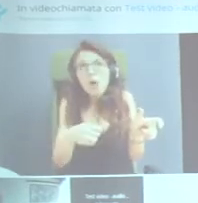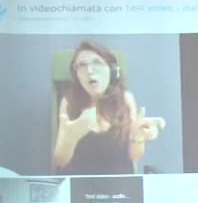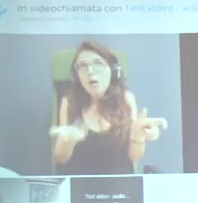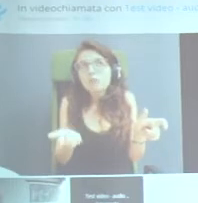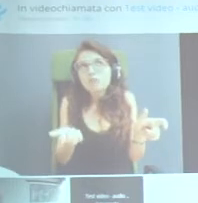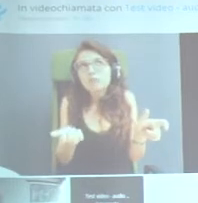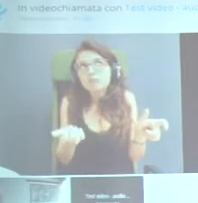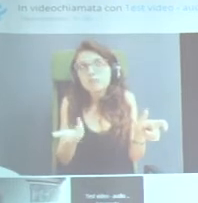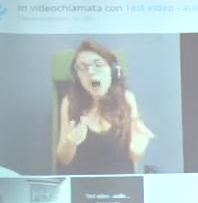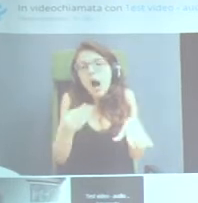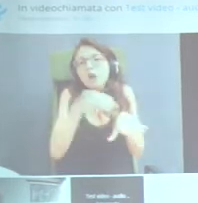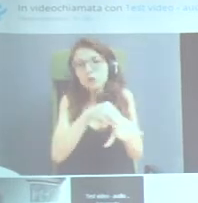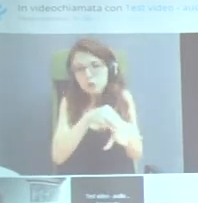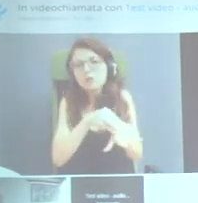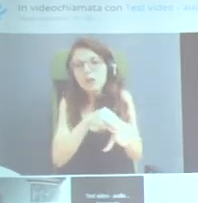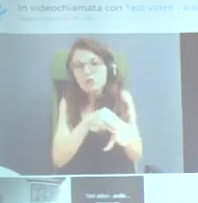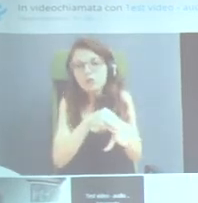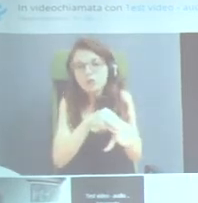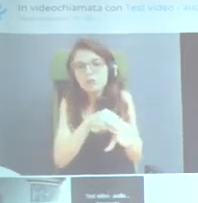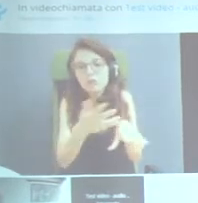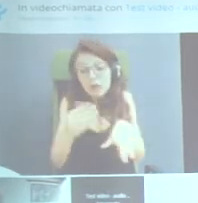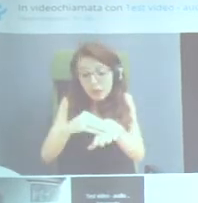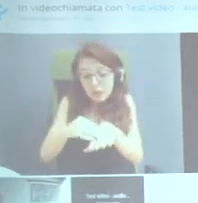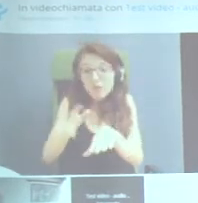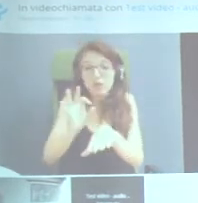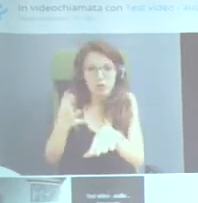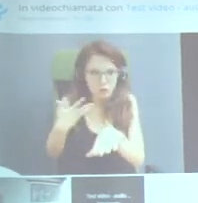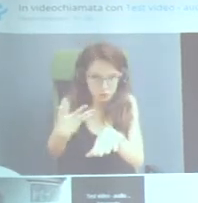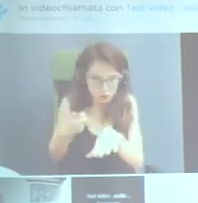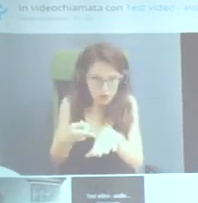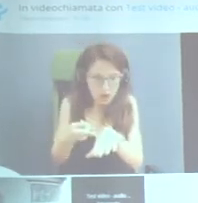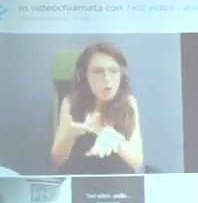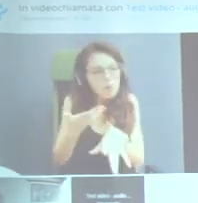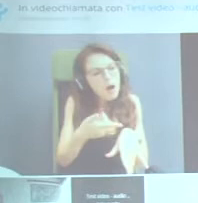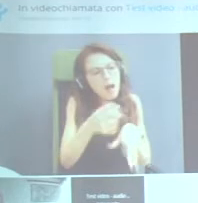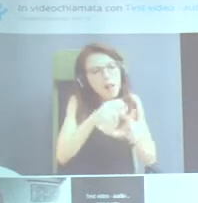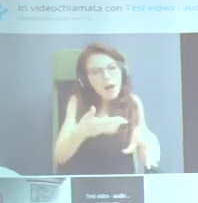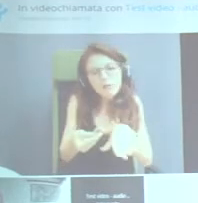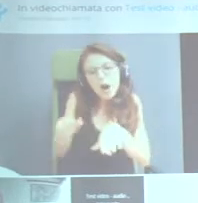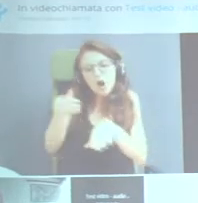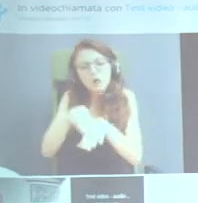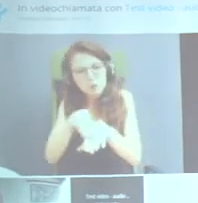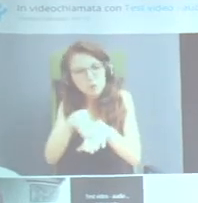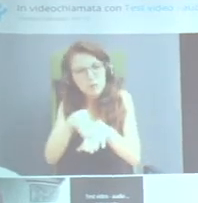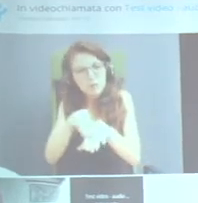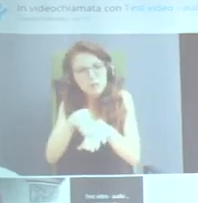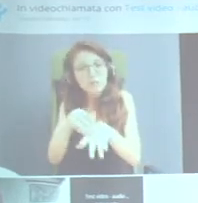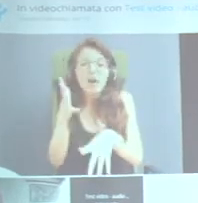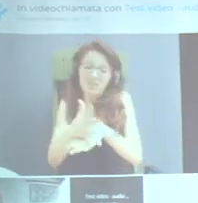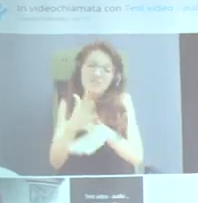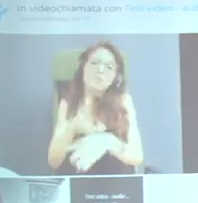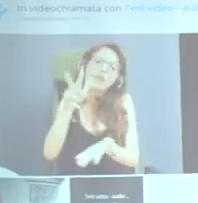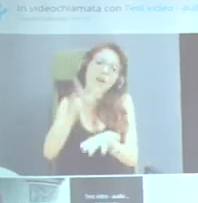un aggiungere un servizio e garantire piena accessibilità. Quindi non è